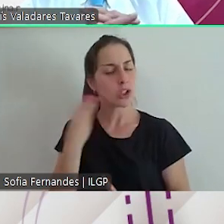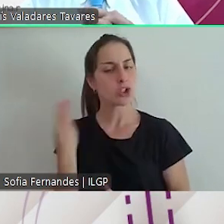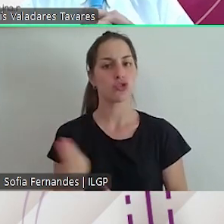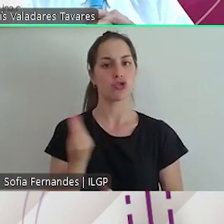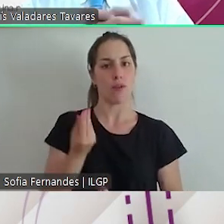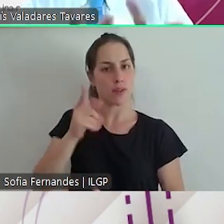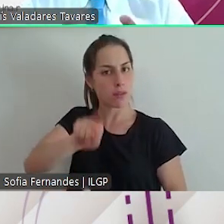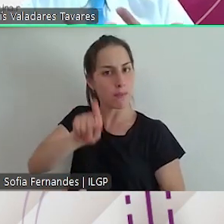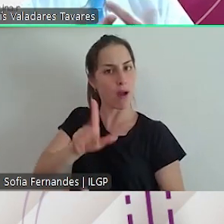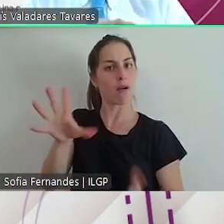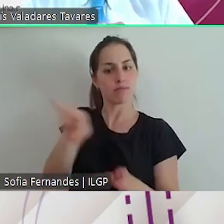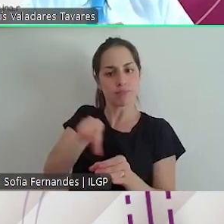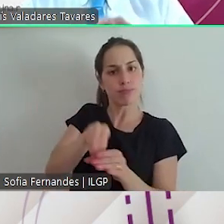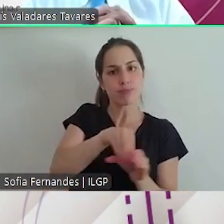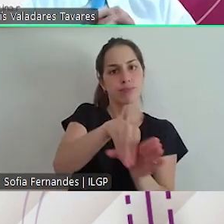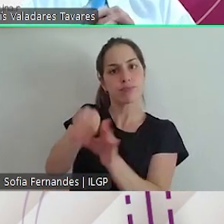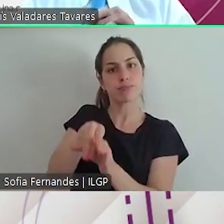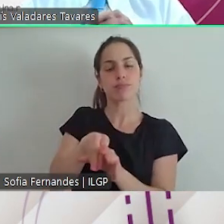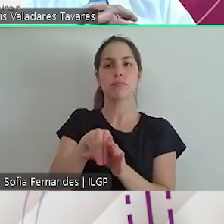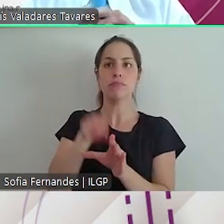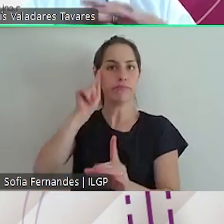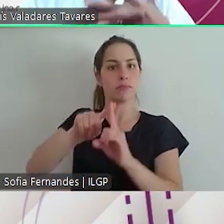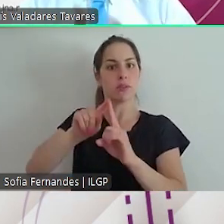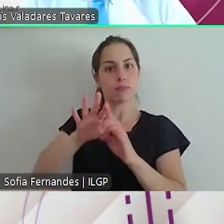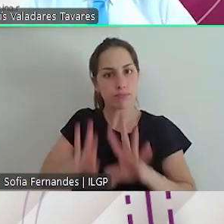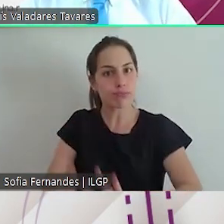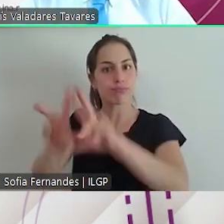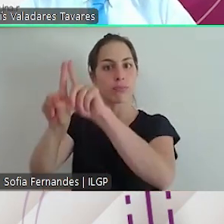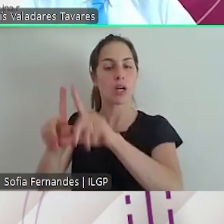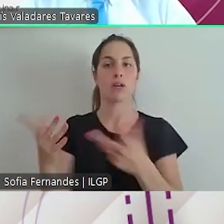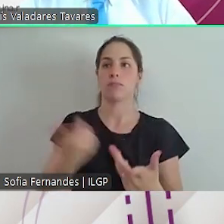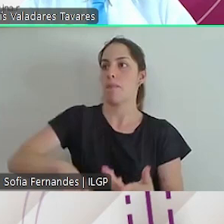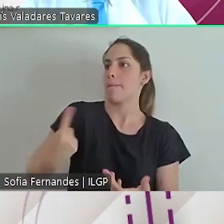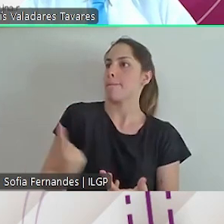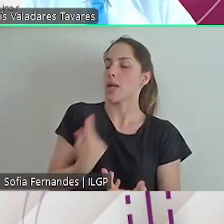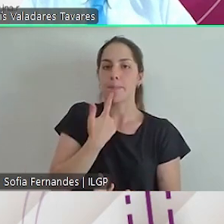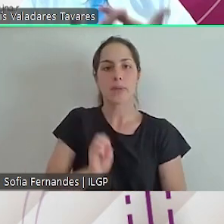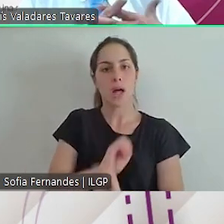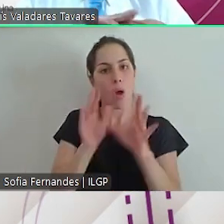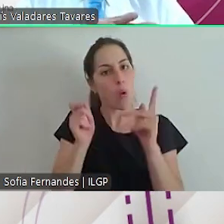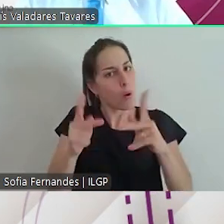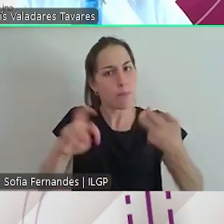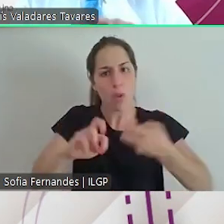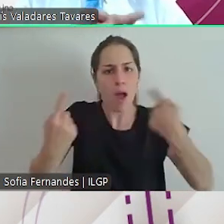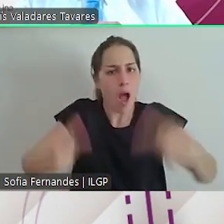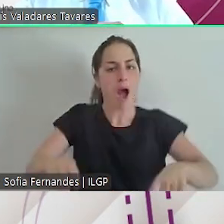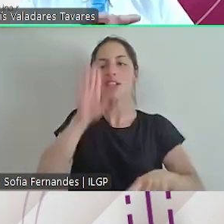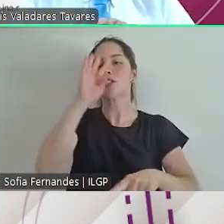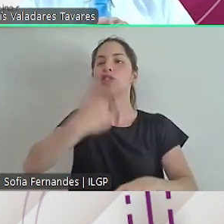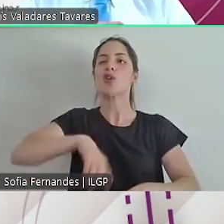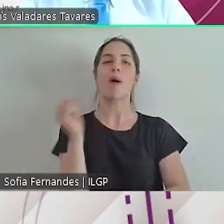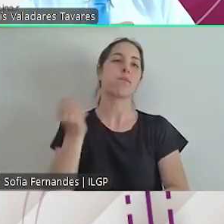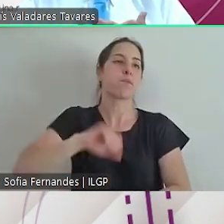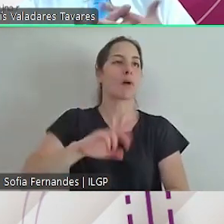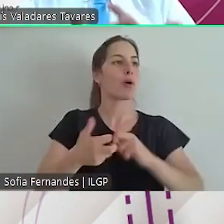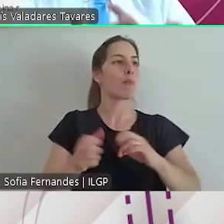que avance, nós temos que assumir que existem problemas. Porque se nós não assumimos que existam problemas,